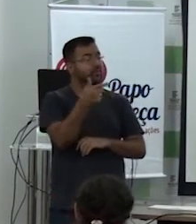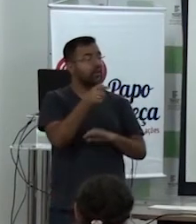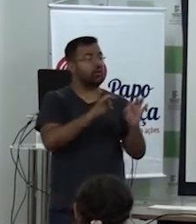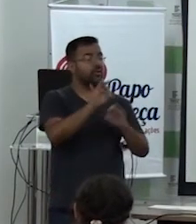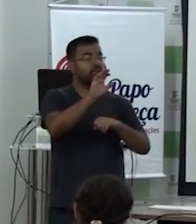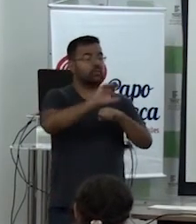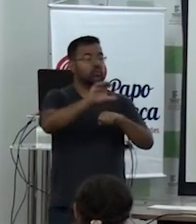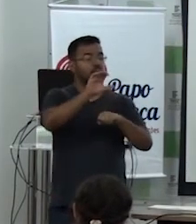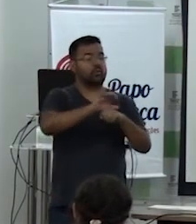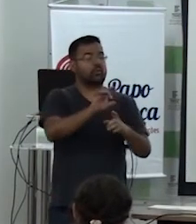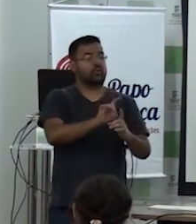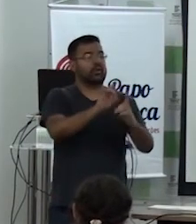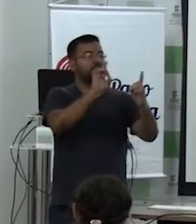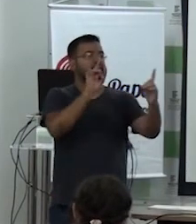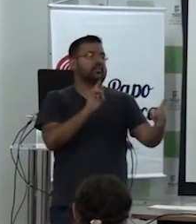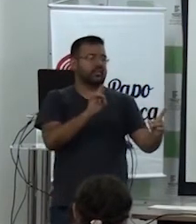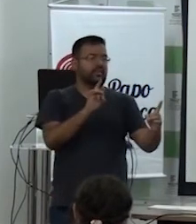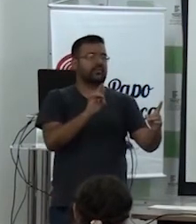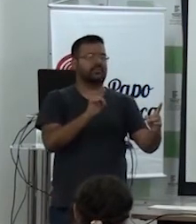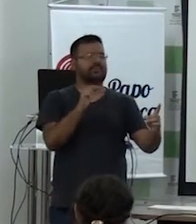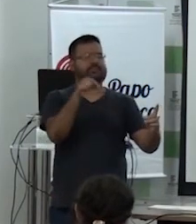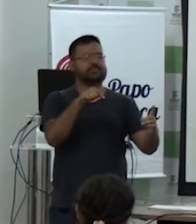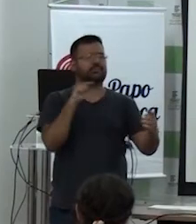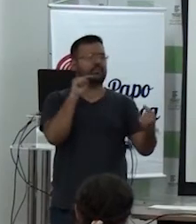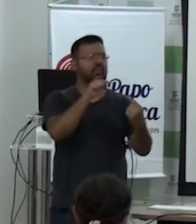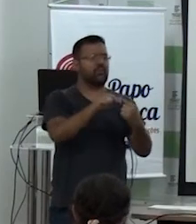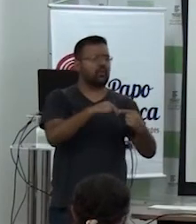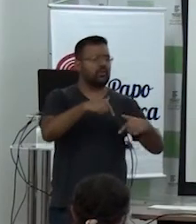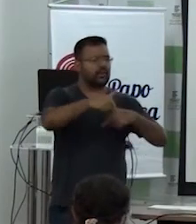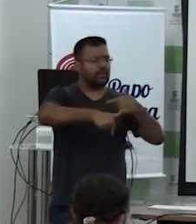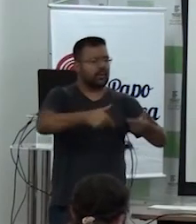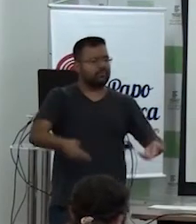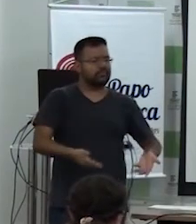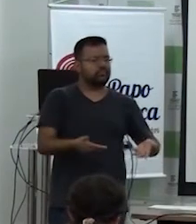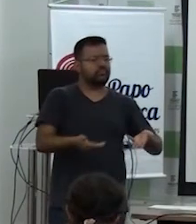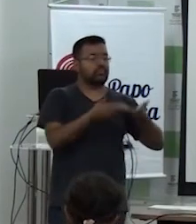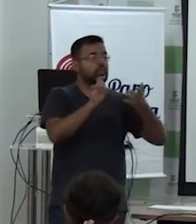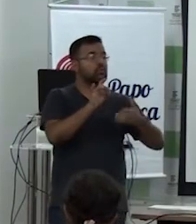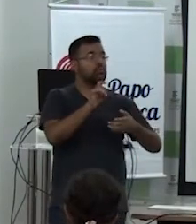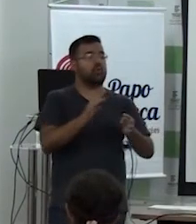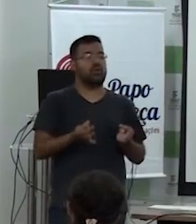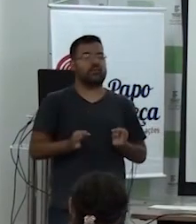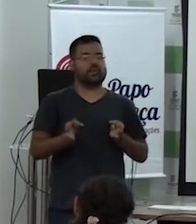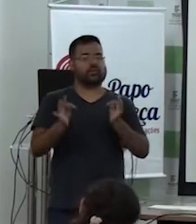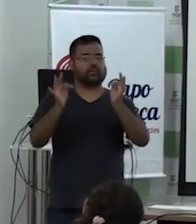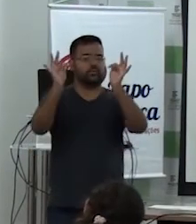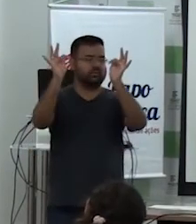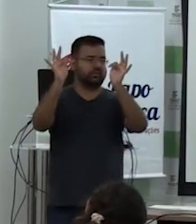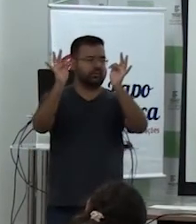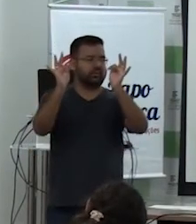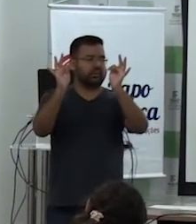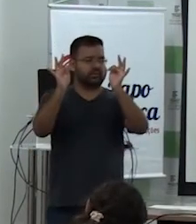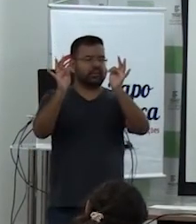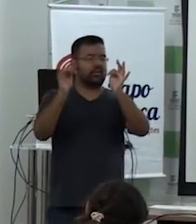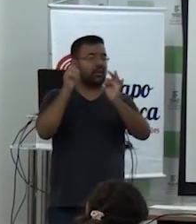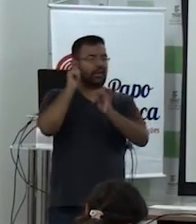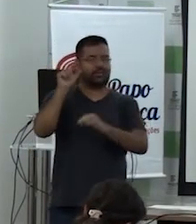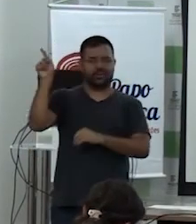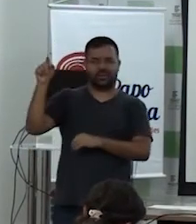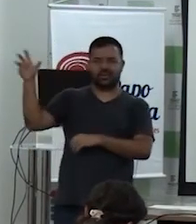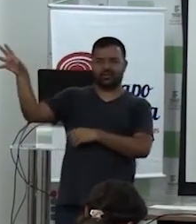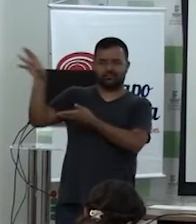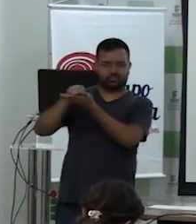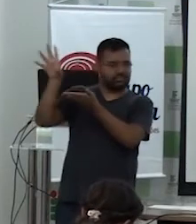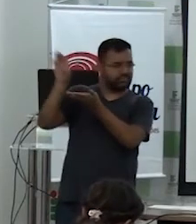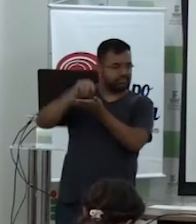distância. E a gente até então tem trabalhado só com o desenvolvimento de tecnologias, né? Então, aí, através desse conhecimento que a Marisa tem trazido